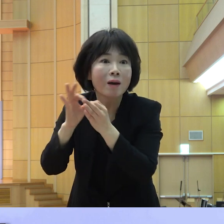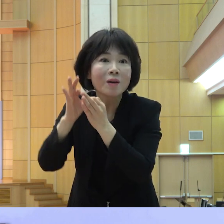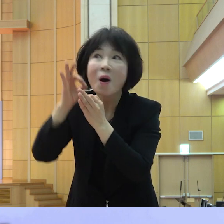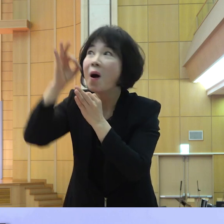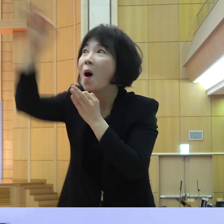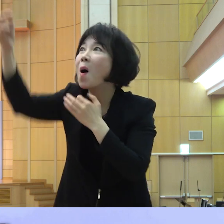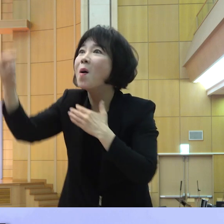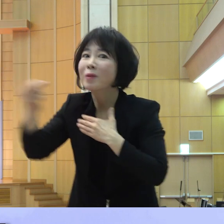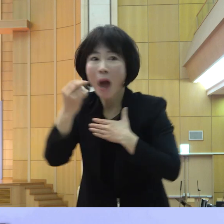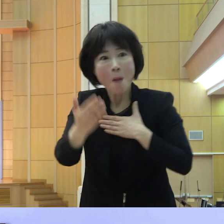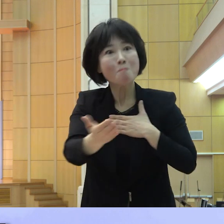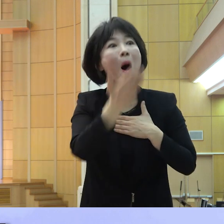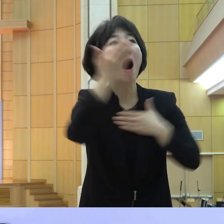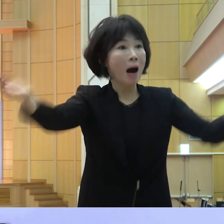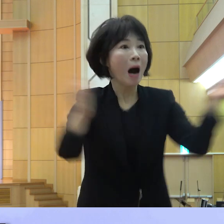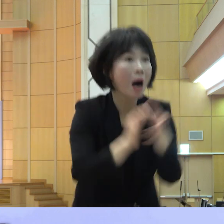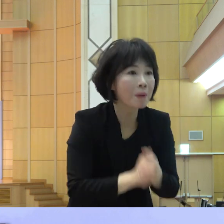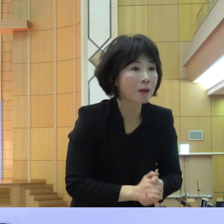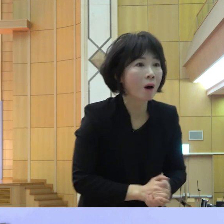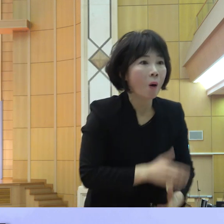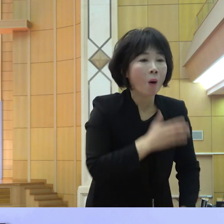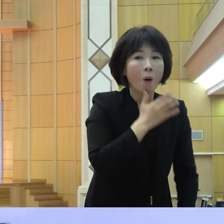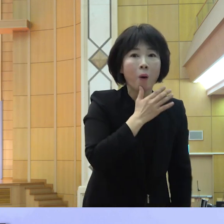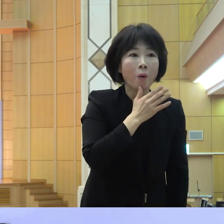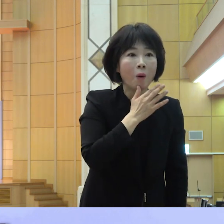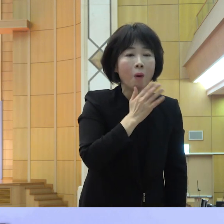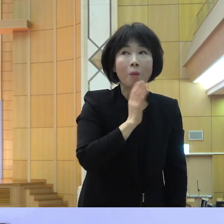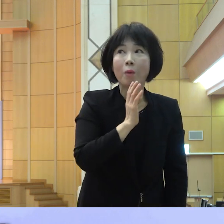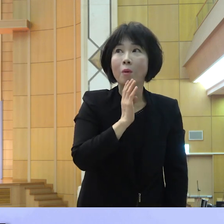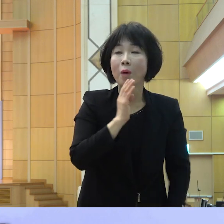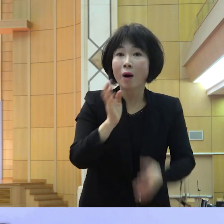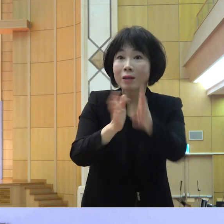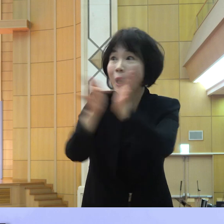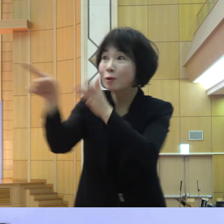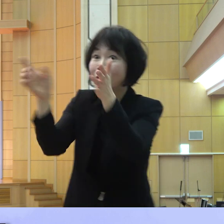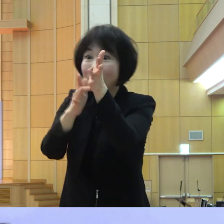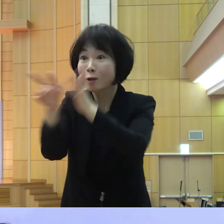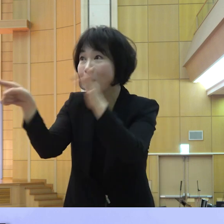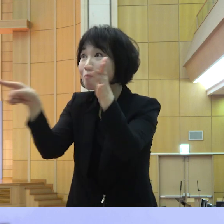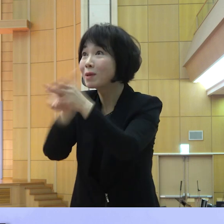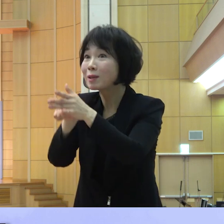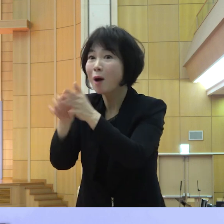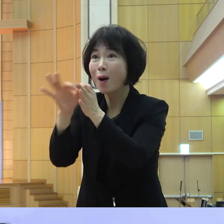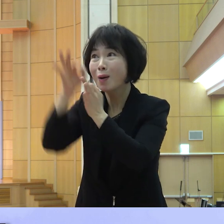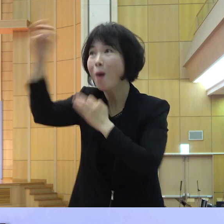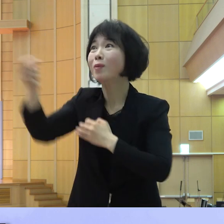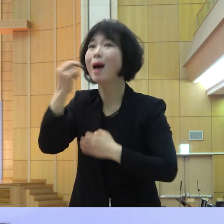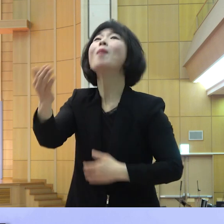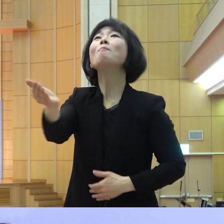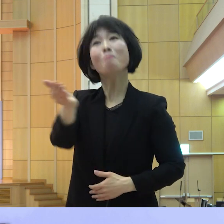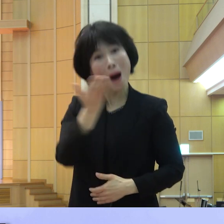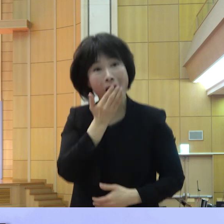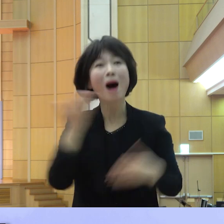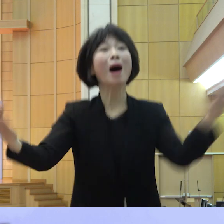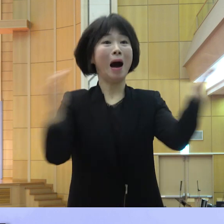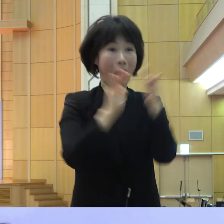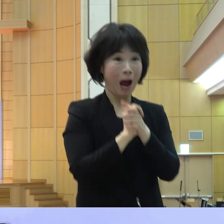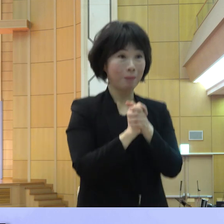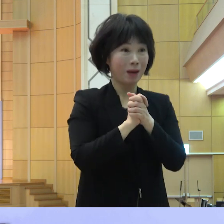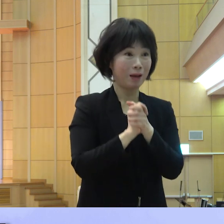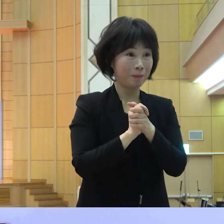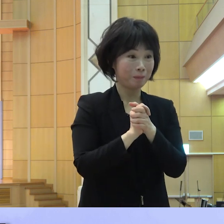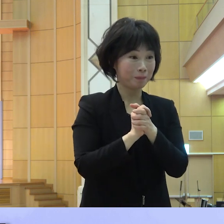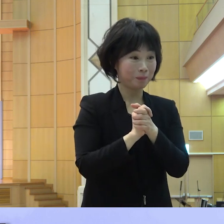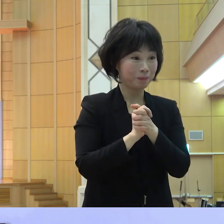하늘로부터 내려온 산떡이니, 아까 떡을 먹는 게 뭐예요? 예수 믿는 거라 그랬죠? 나의 줄 떡은 곧